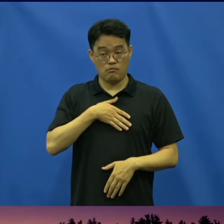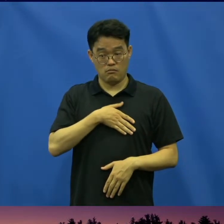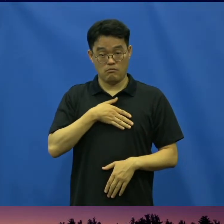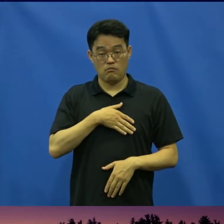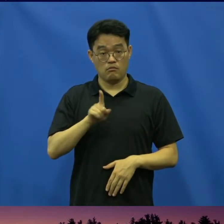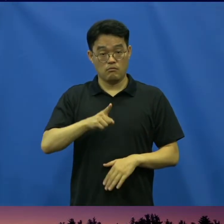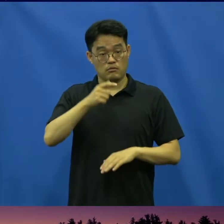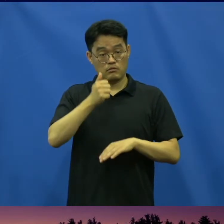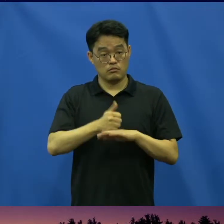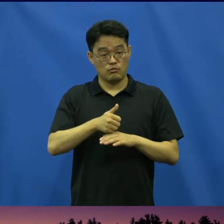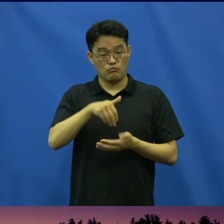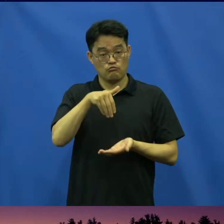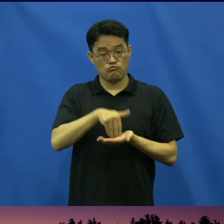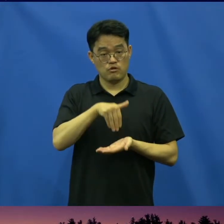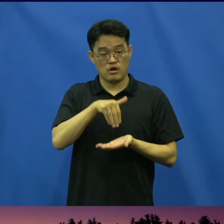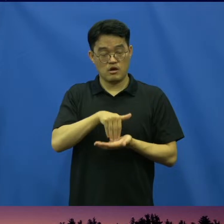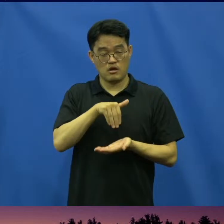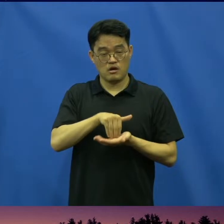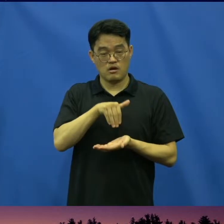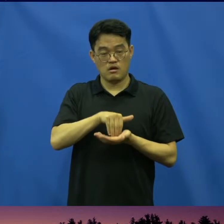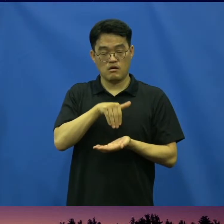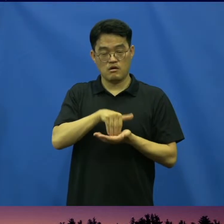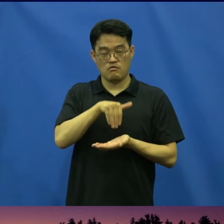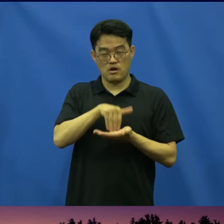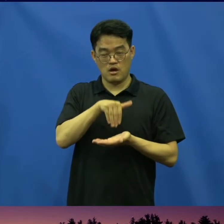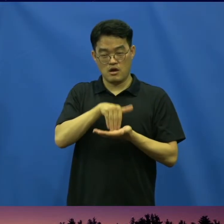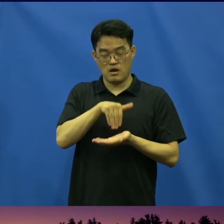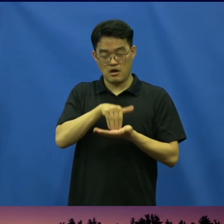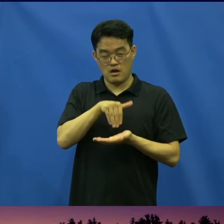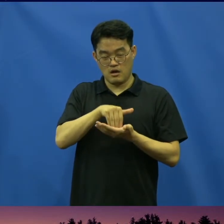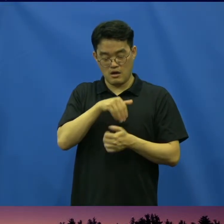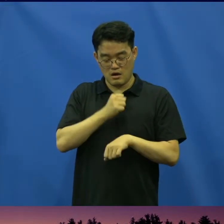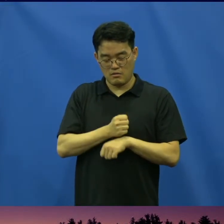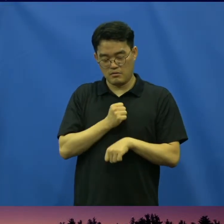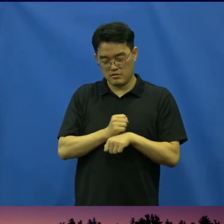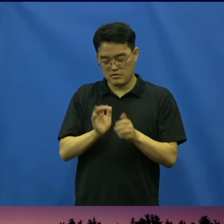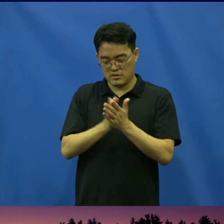읽고 구애를 하는 그 세월을 보냈죠.